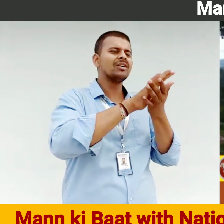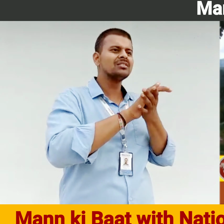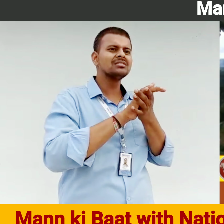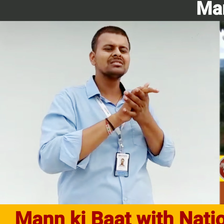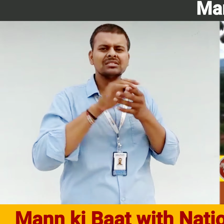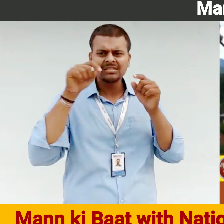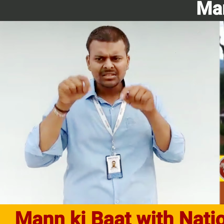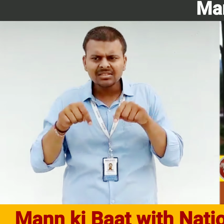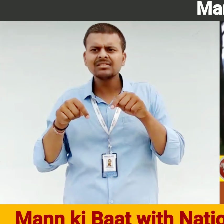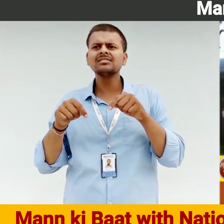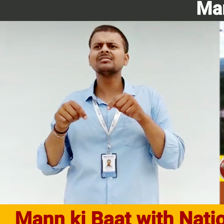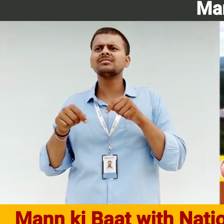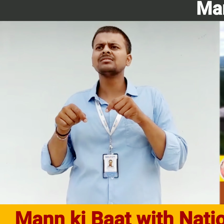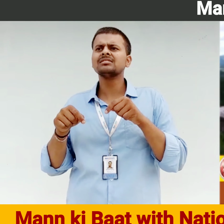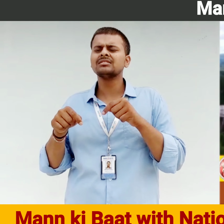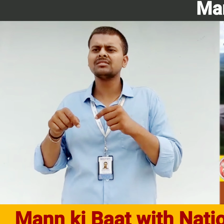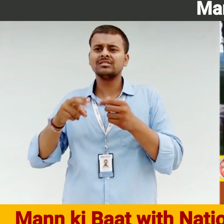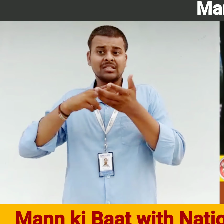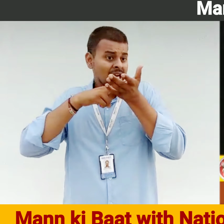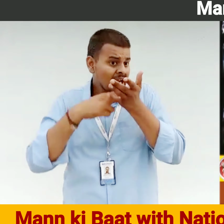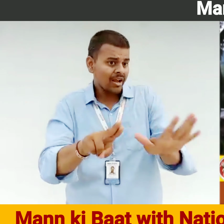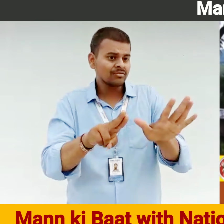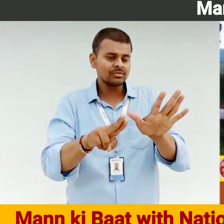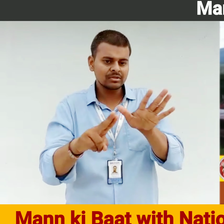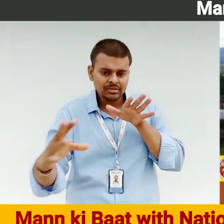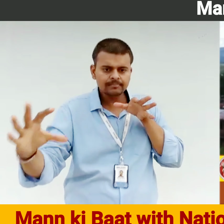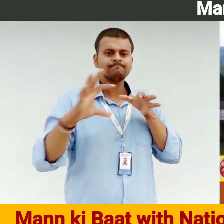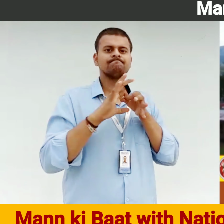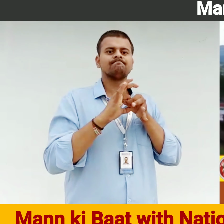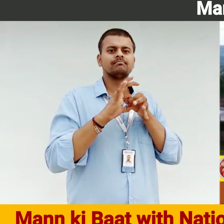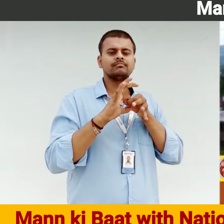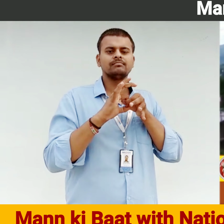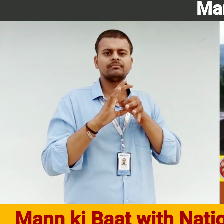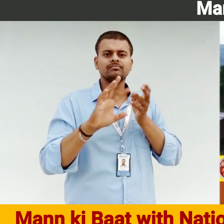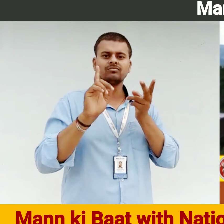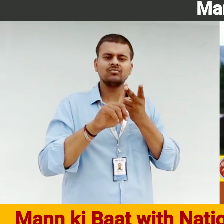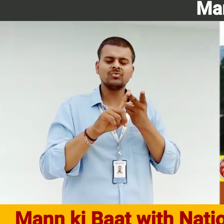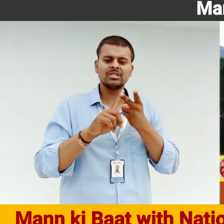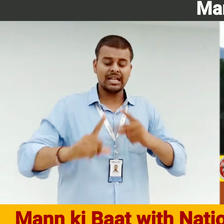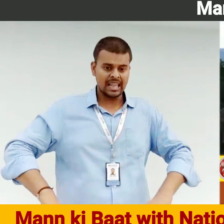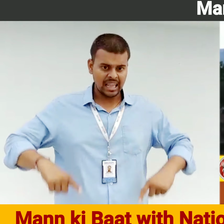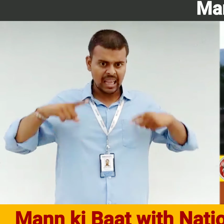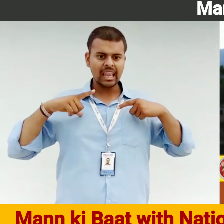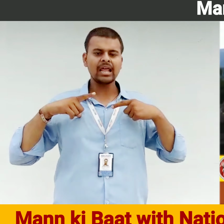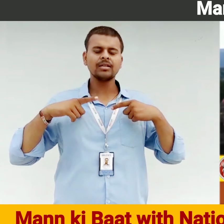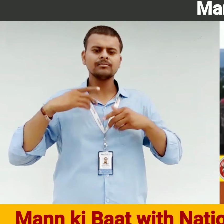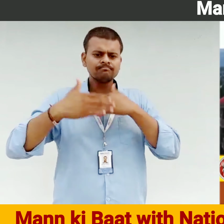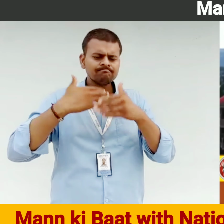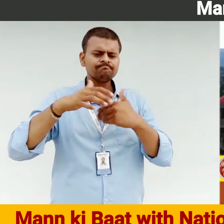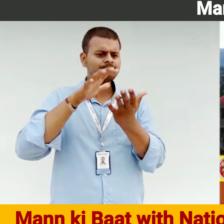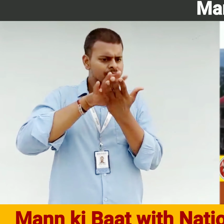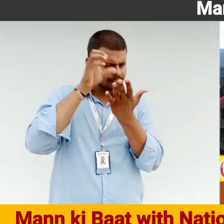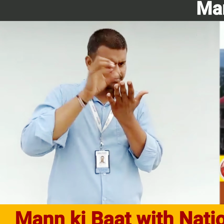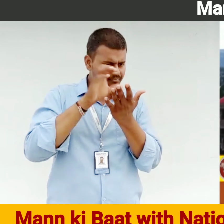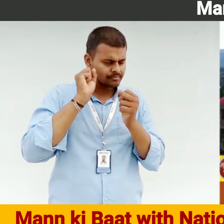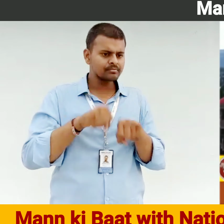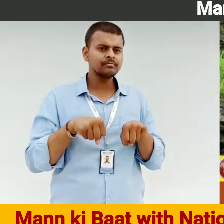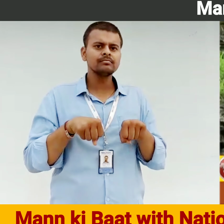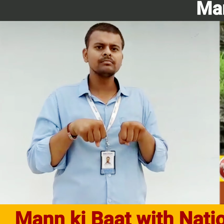जीवन जीने की प्रेरणा ले सकते हैं। मेरे प्यारे देशवासियों, हम बार बार सुनते हैं जल है तो जीवन